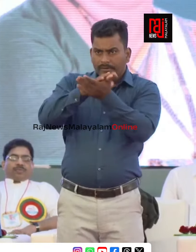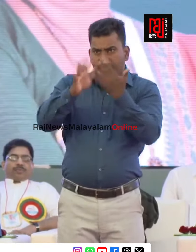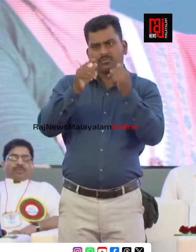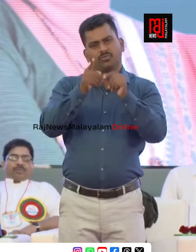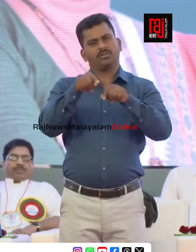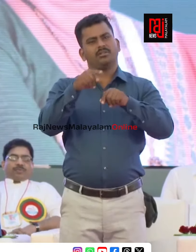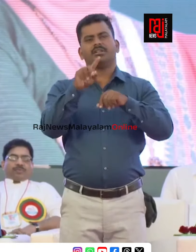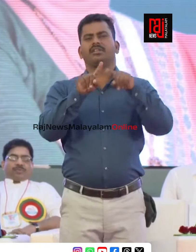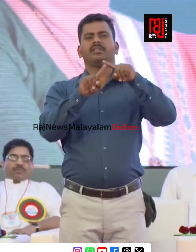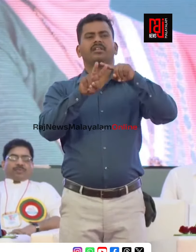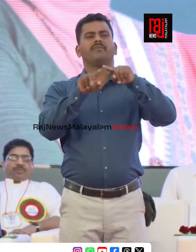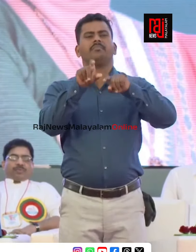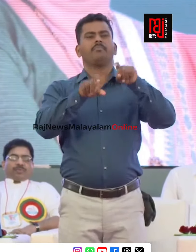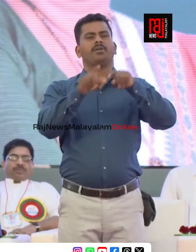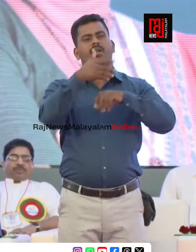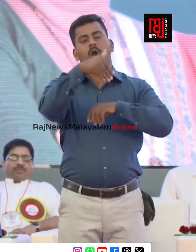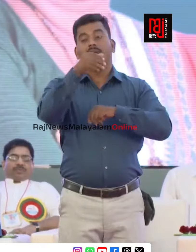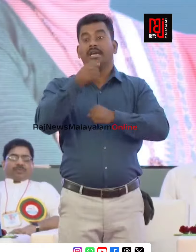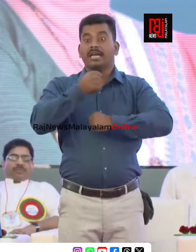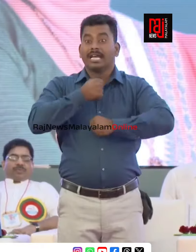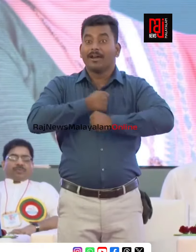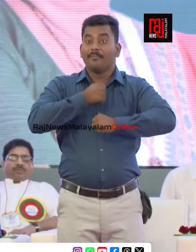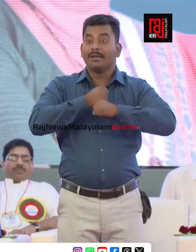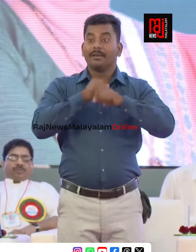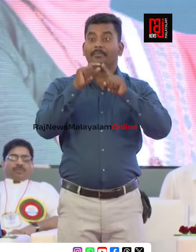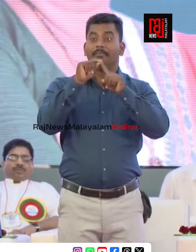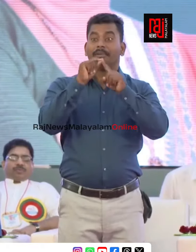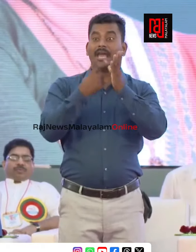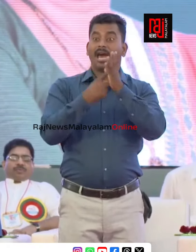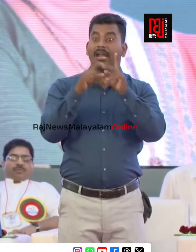എന്ന് ഏറ്റവും സ്നേഹത്തോടെ അഭ്യർത്ഥിക്കുന്നു.